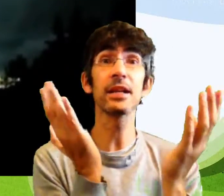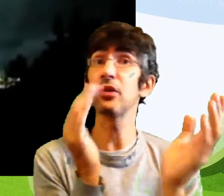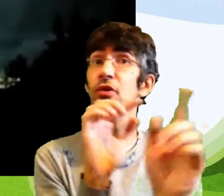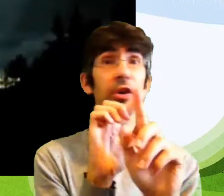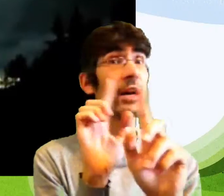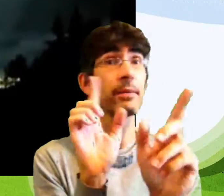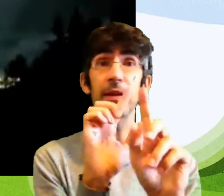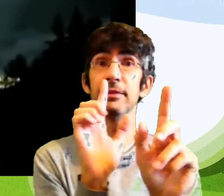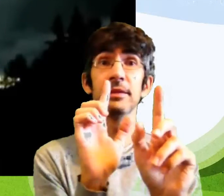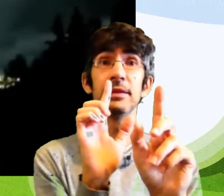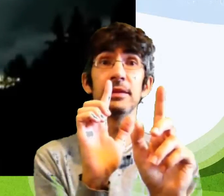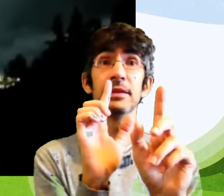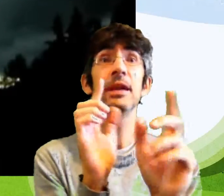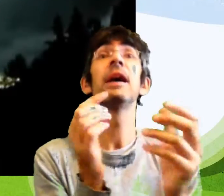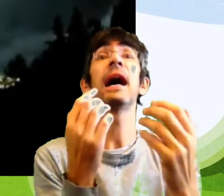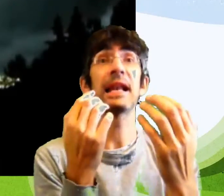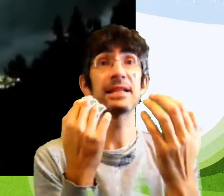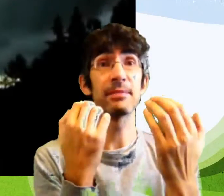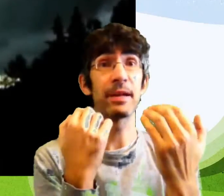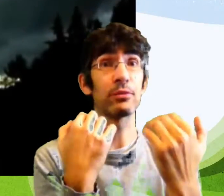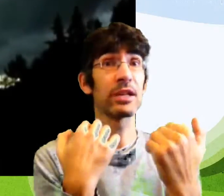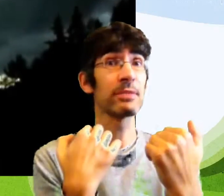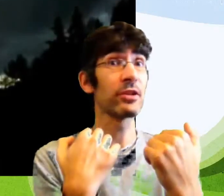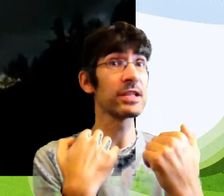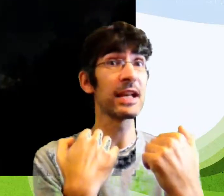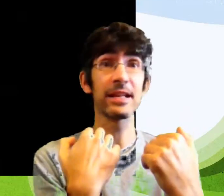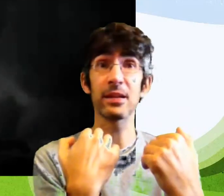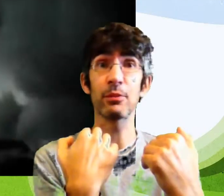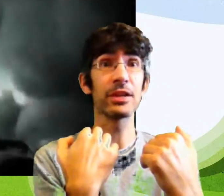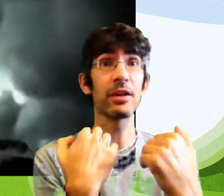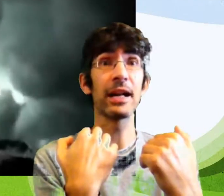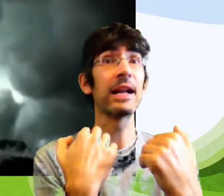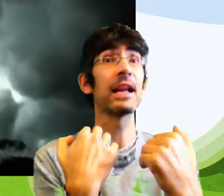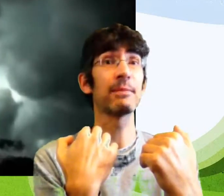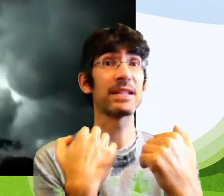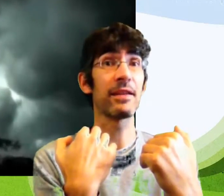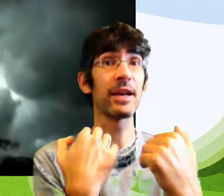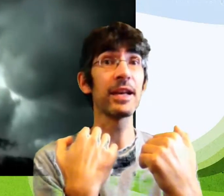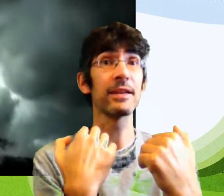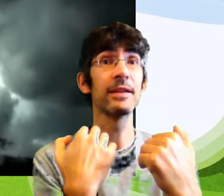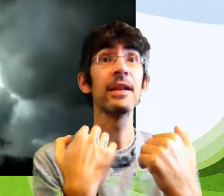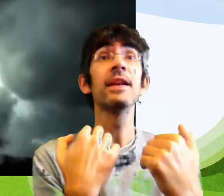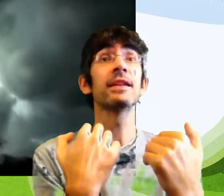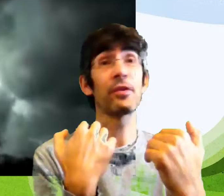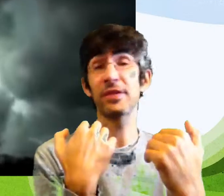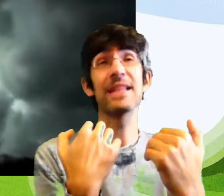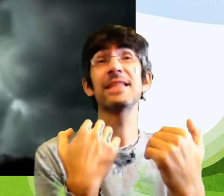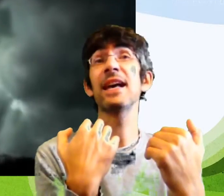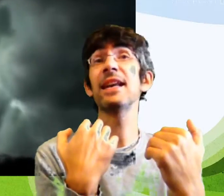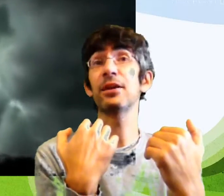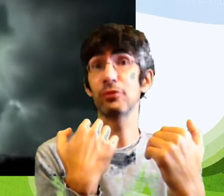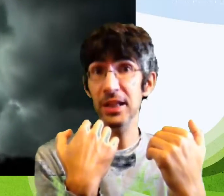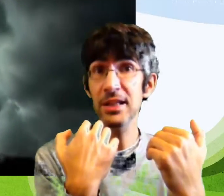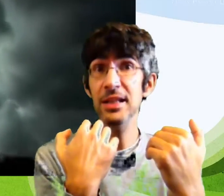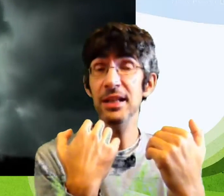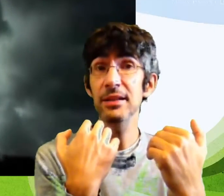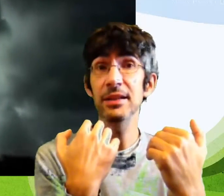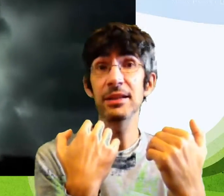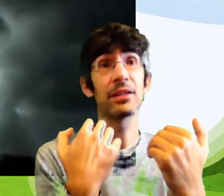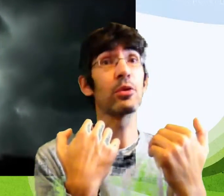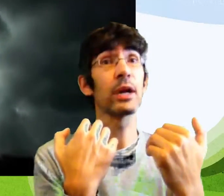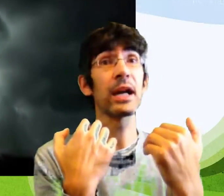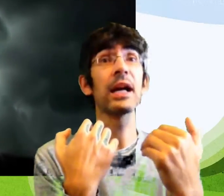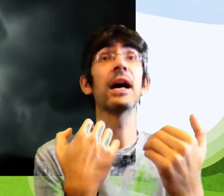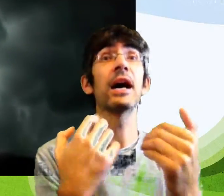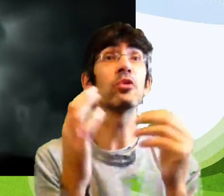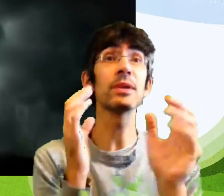agua que tenía ya no cabe a las temperaturas menores a las que se encuentra la masa de aire Y entonces ese aire condensa